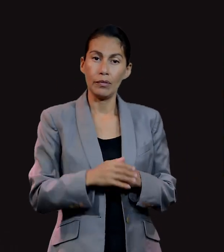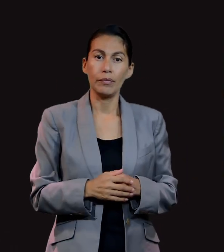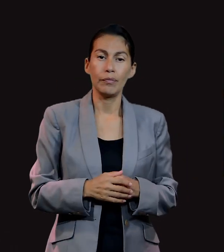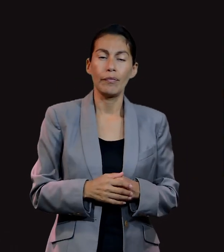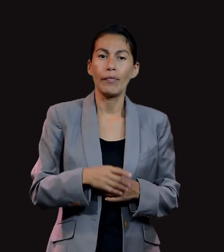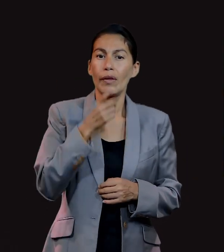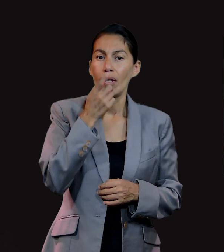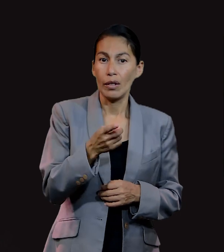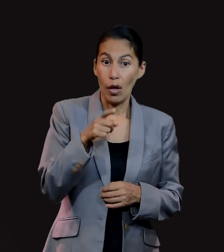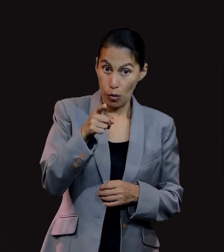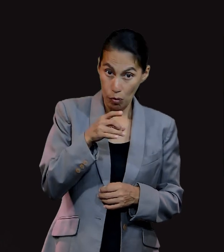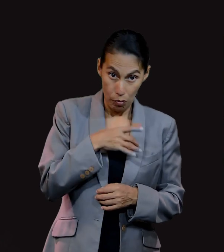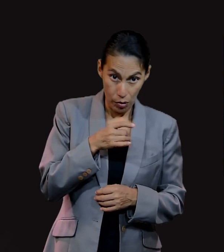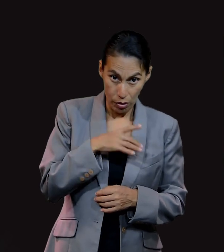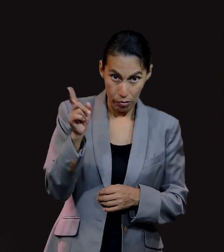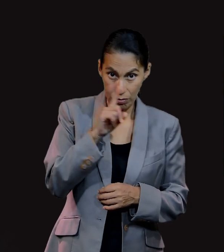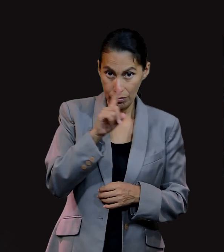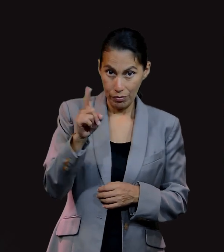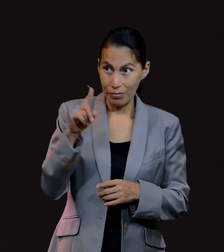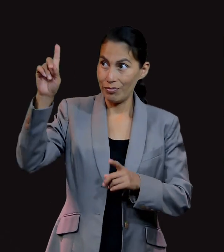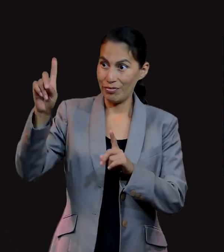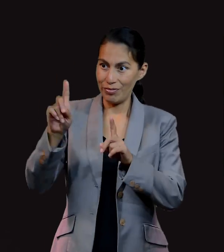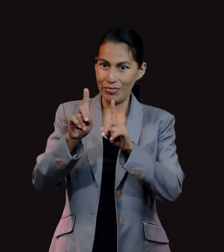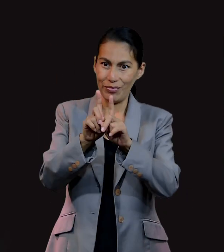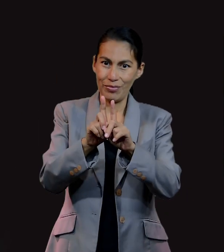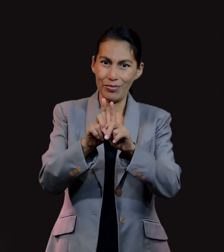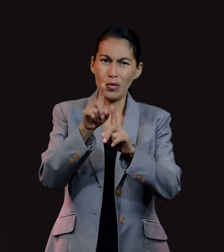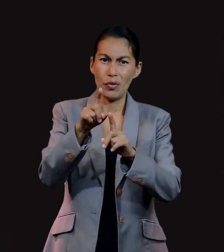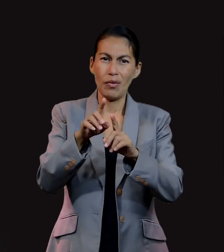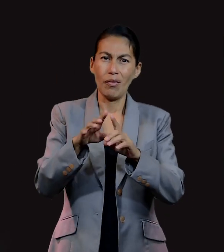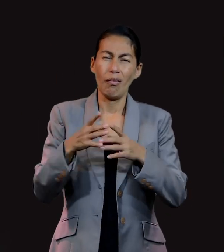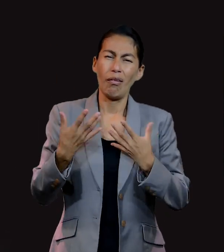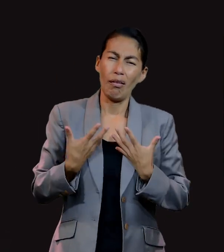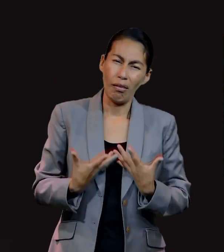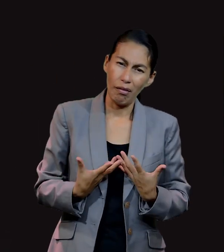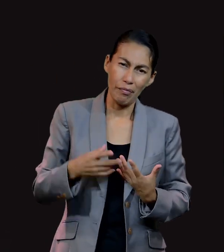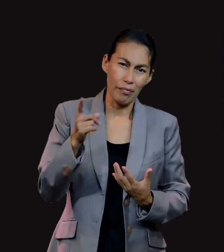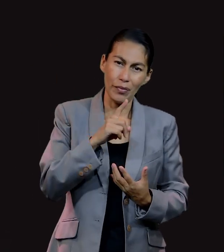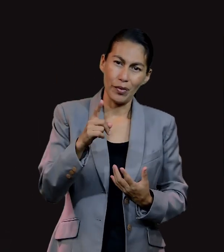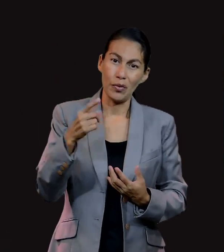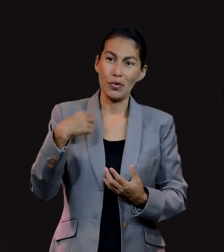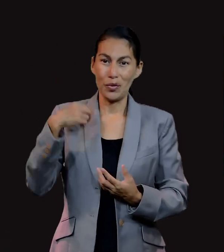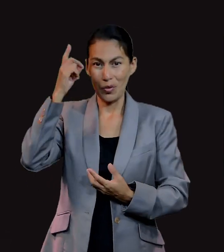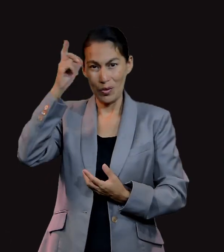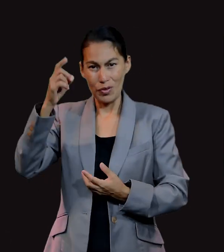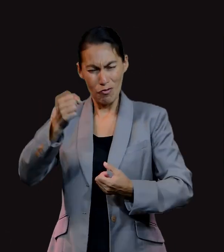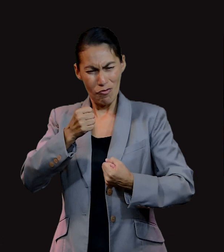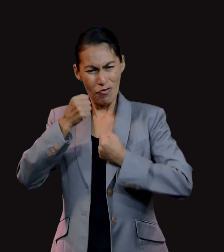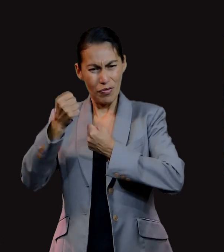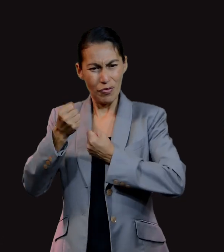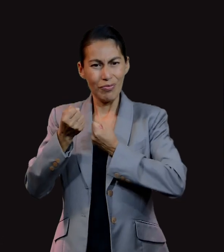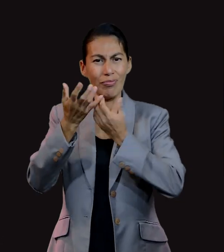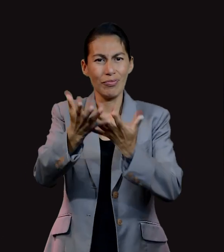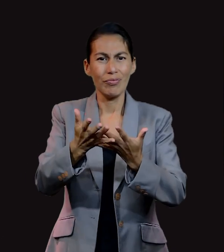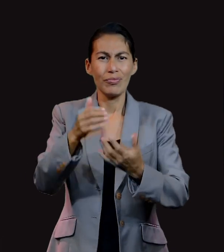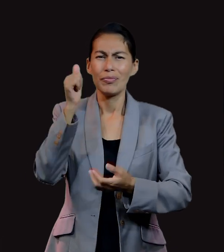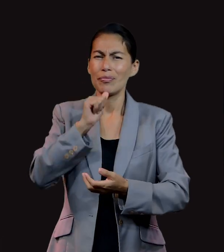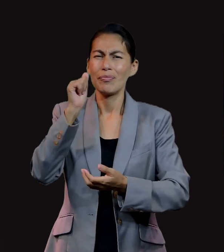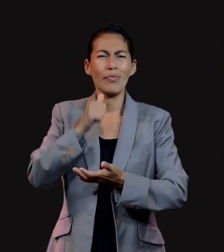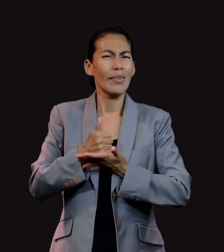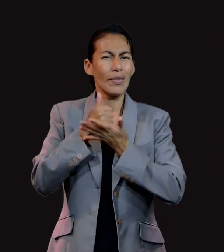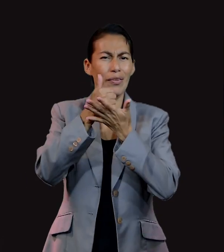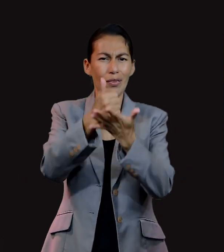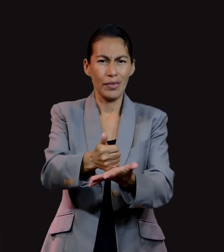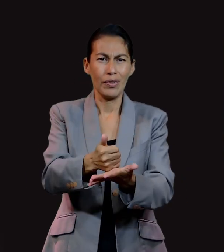No temas Yo estoy contigo No desmayes Yo soy tu Dios Que te fortalezco Siempre te